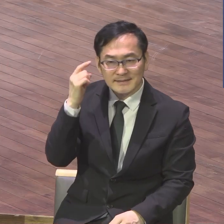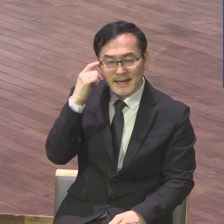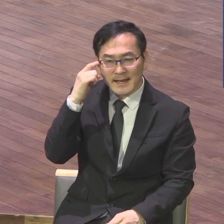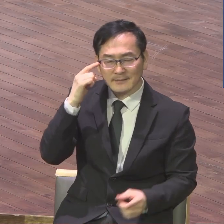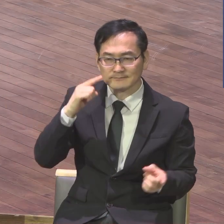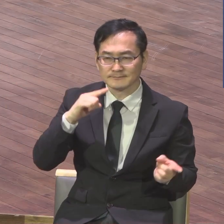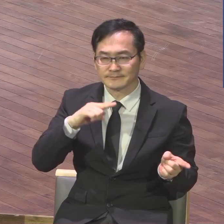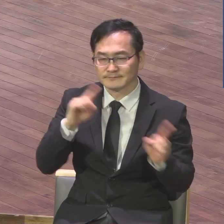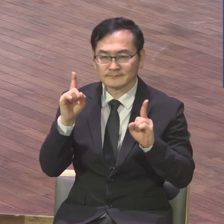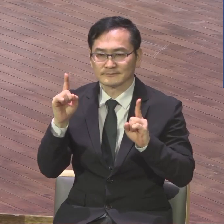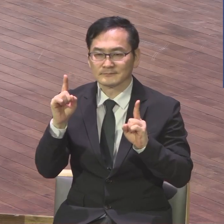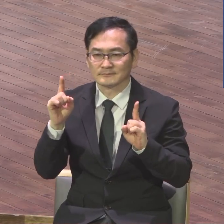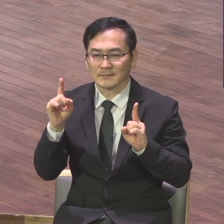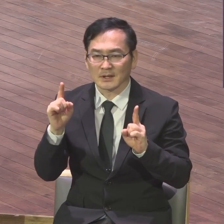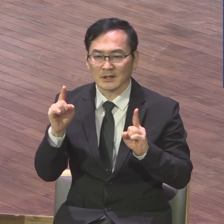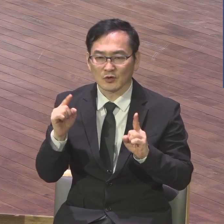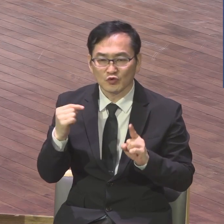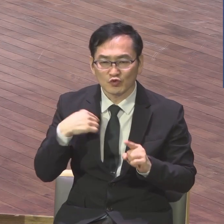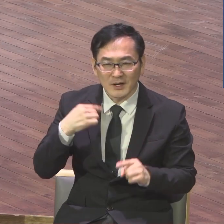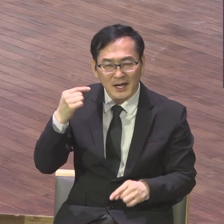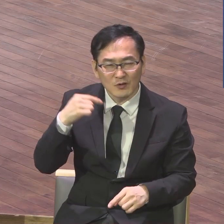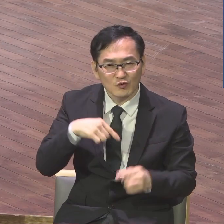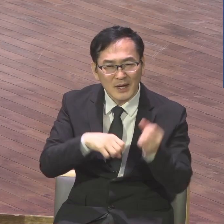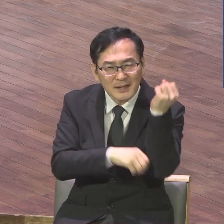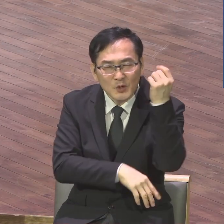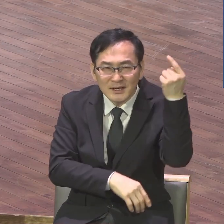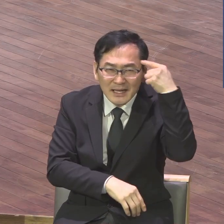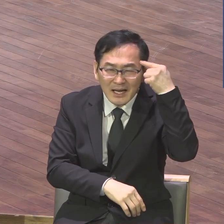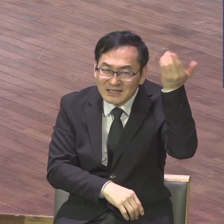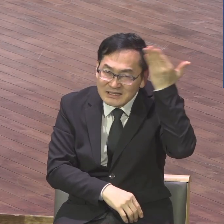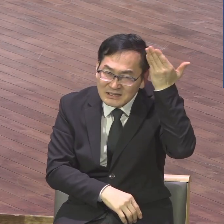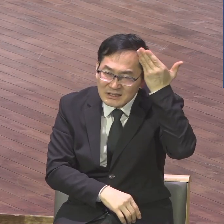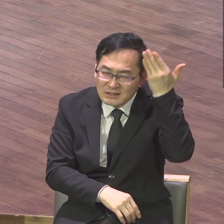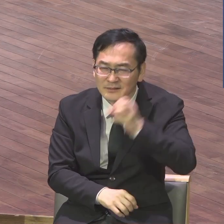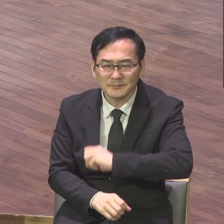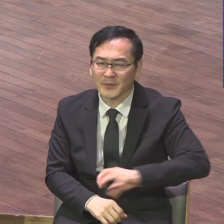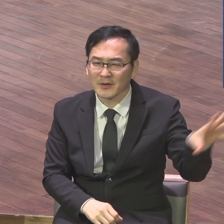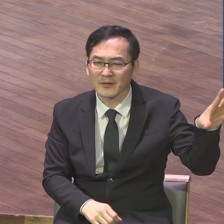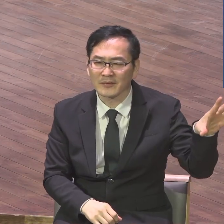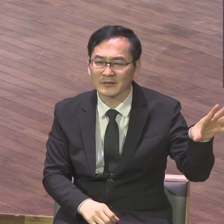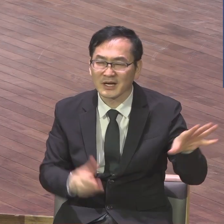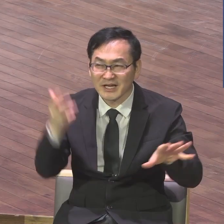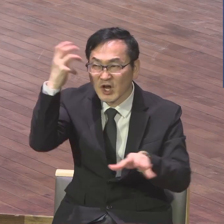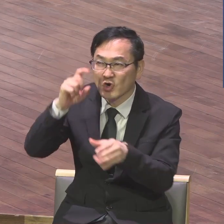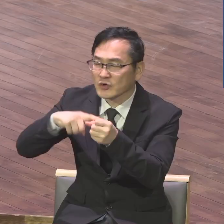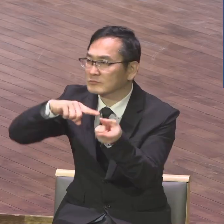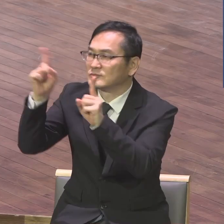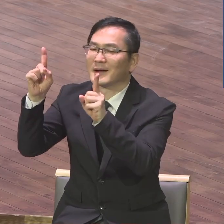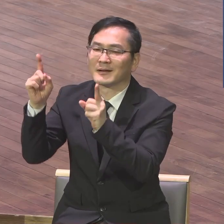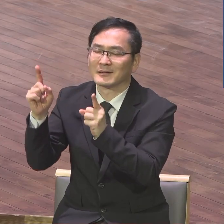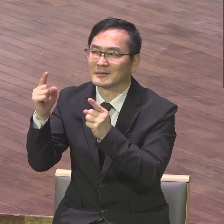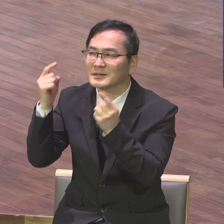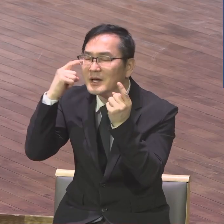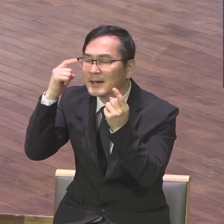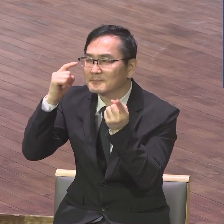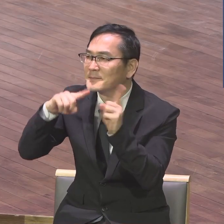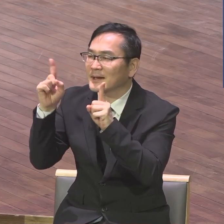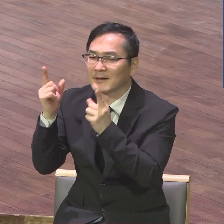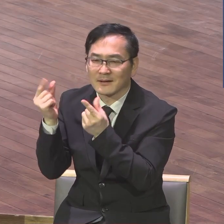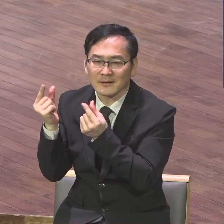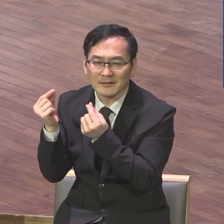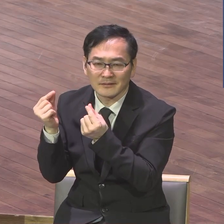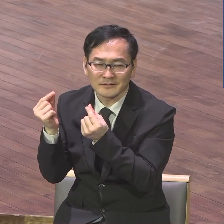이성을 무너뜨리는 사건이다. 예수 그리스도의 십자가의 대속과 부활을 통해서 우리는 자기